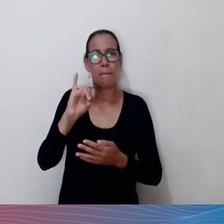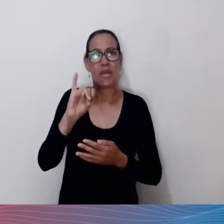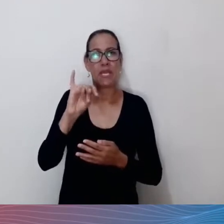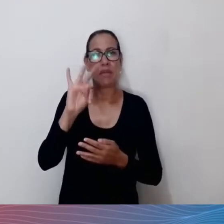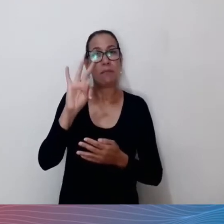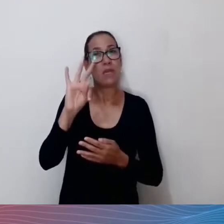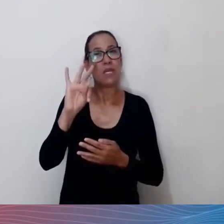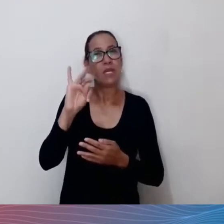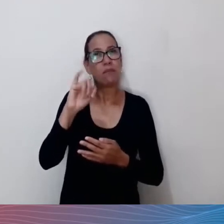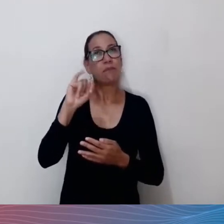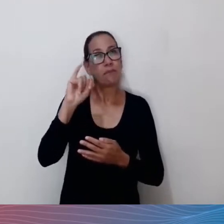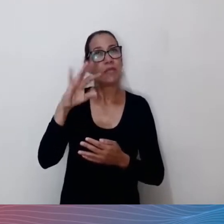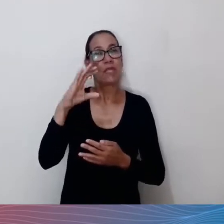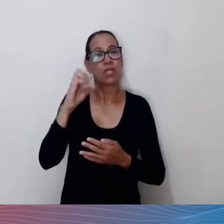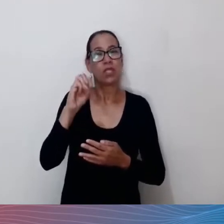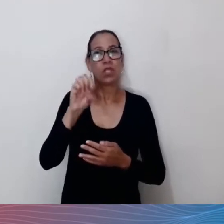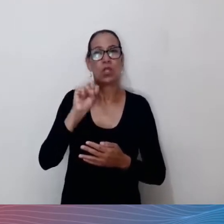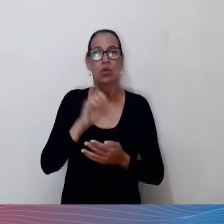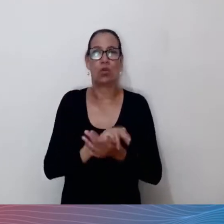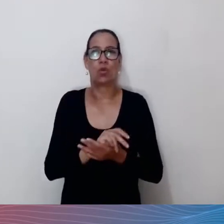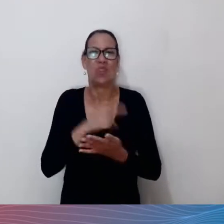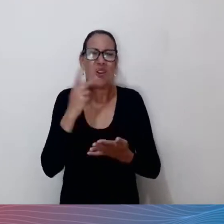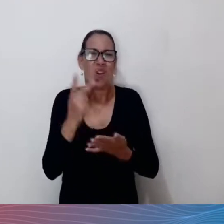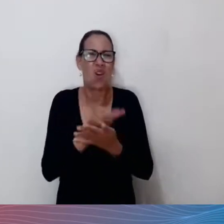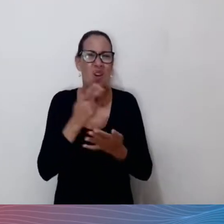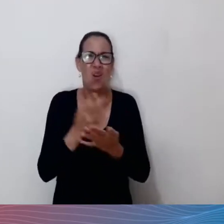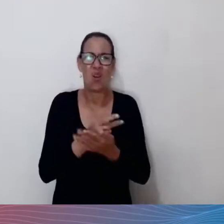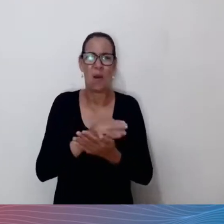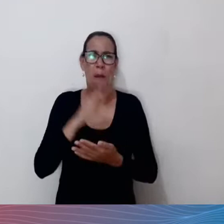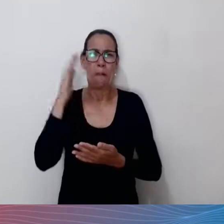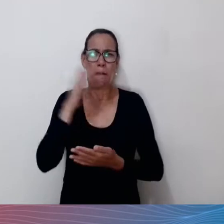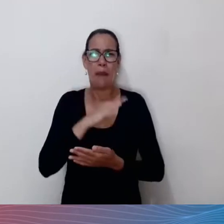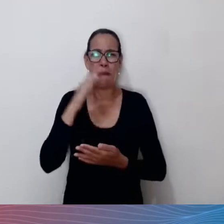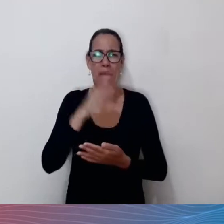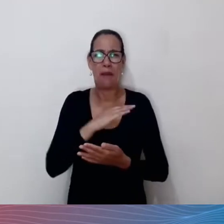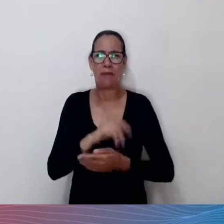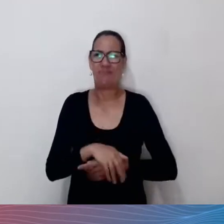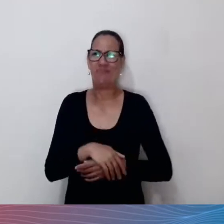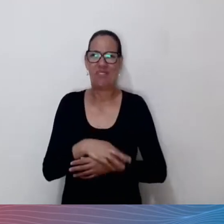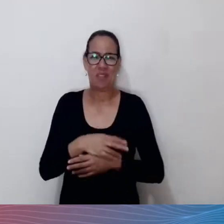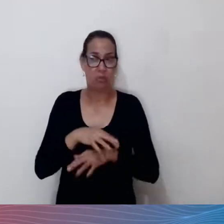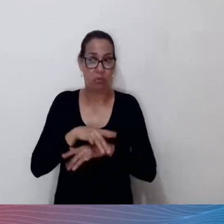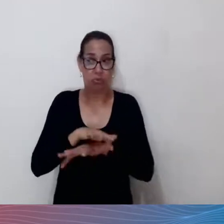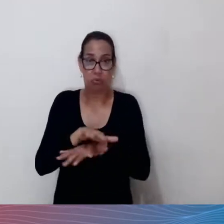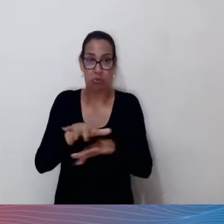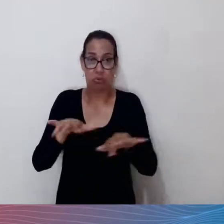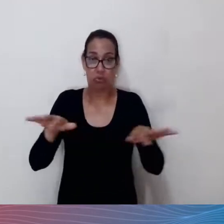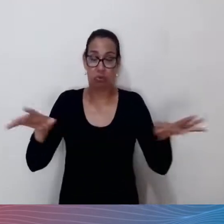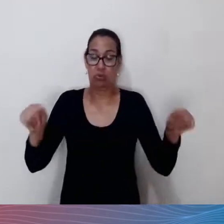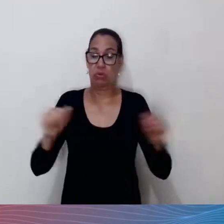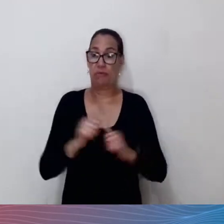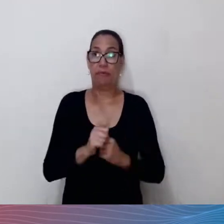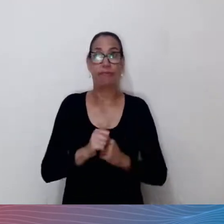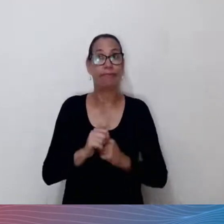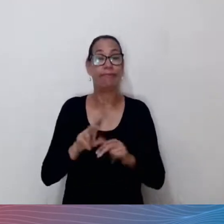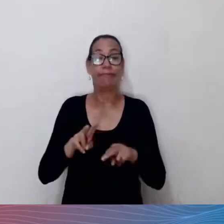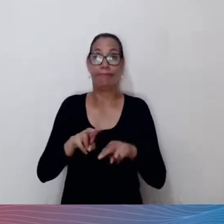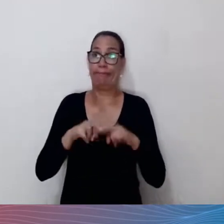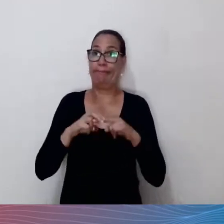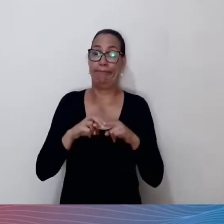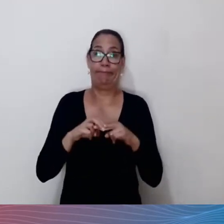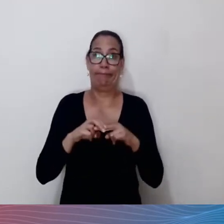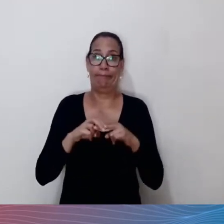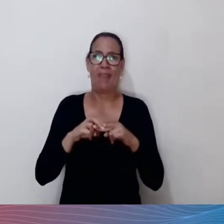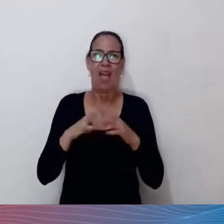para frente. No tempo de João, já heresia já corria solta. Por isso, irmãos, muita concorrência